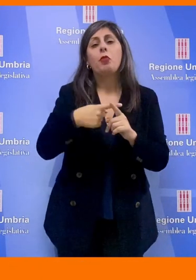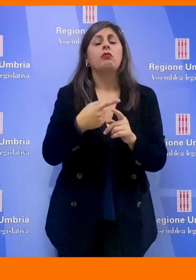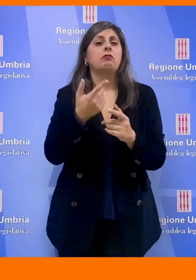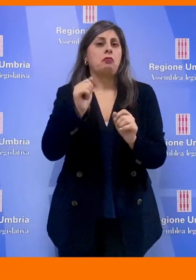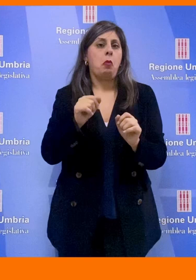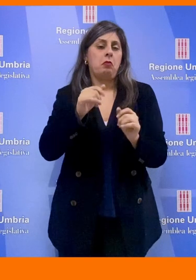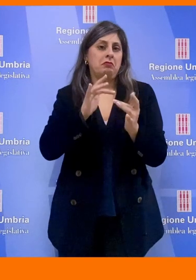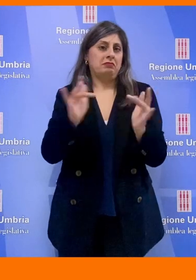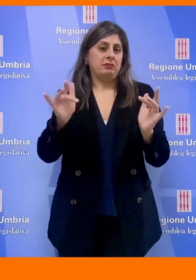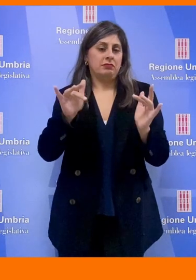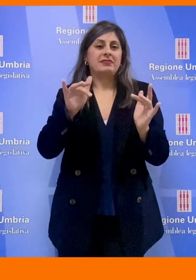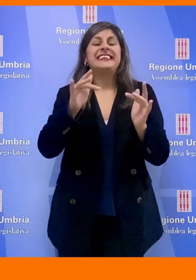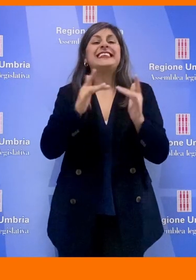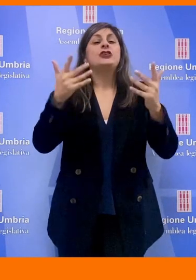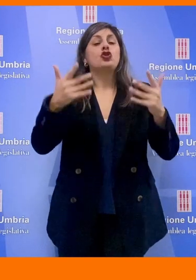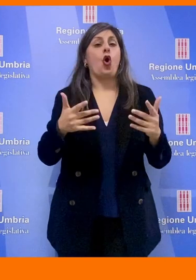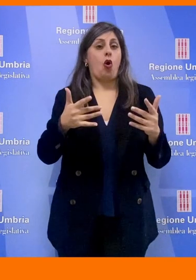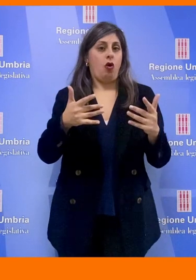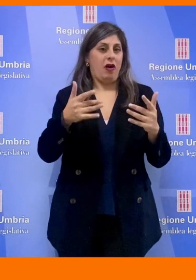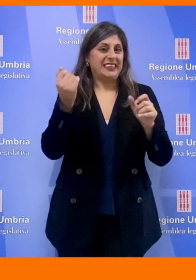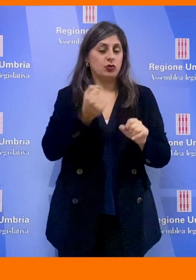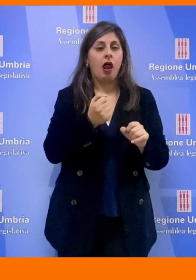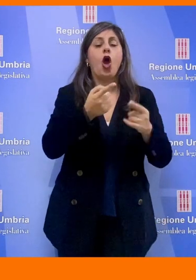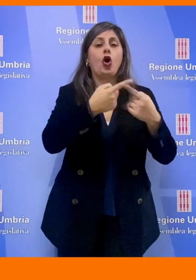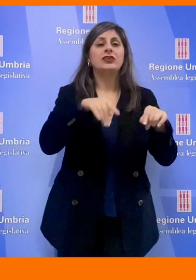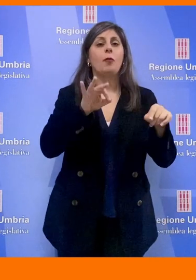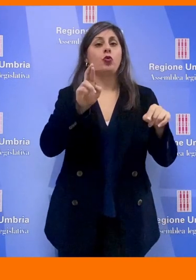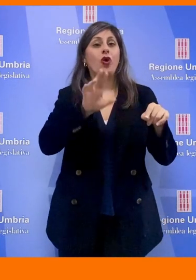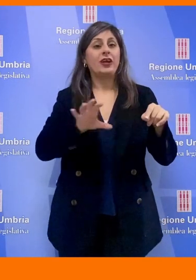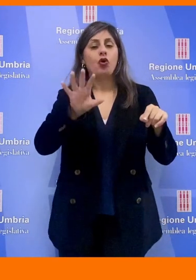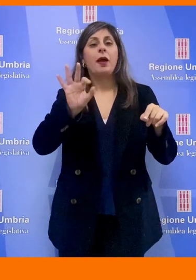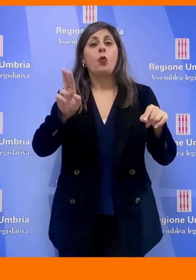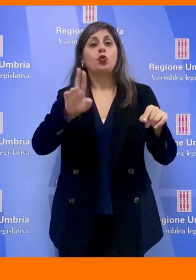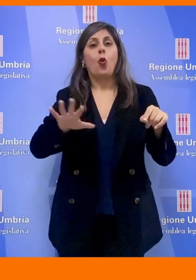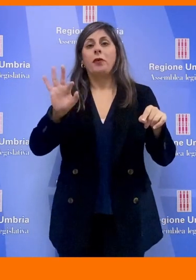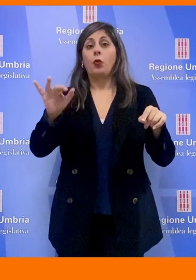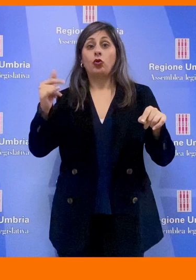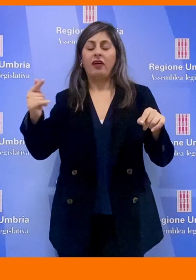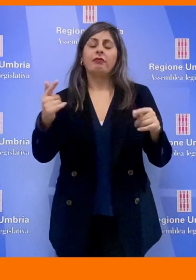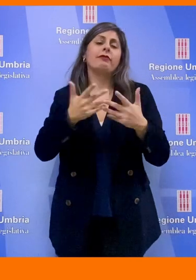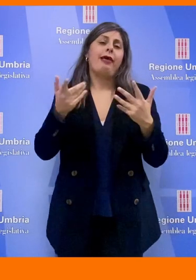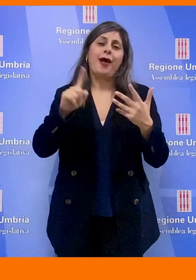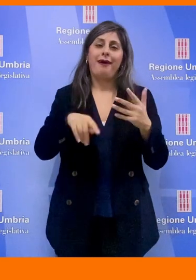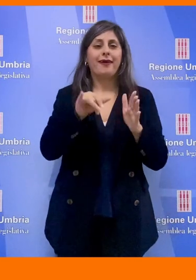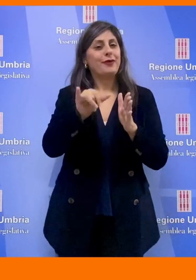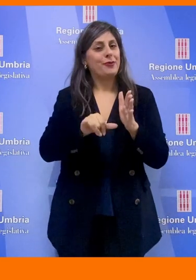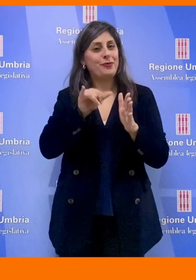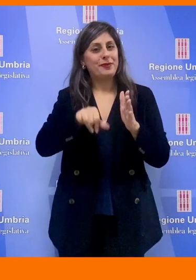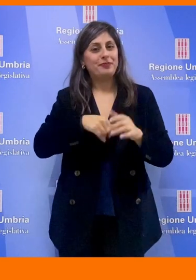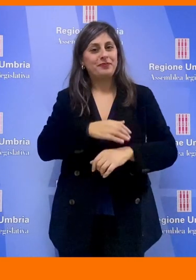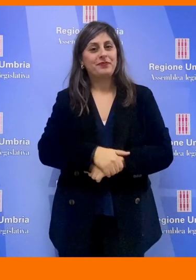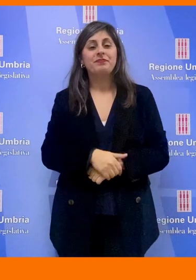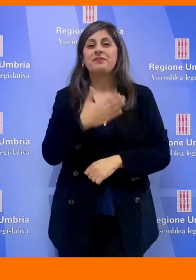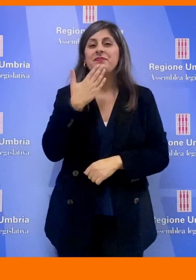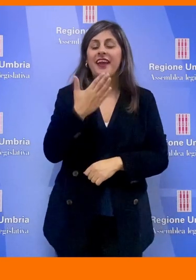in rete sul sito istituzionale consiglio.regione.umbria.it e naturalmente anche su YouTube.